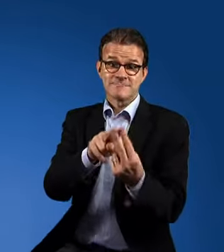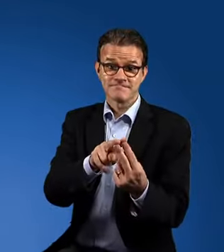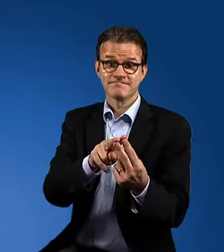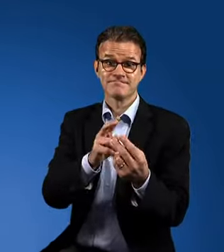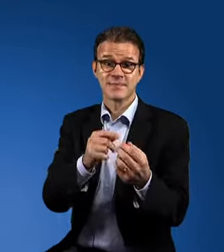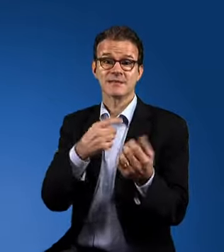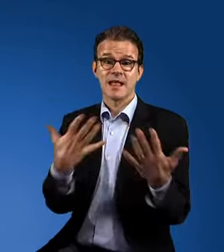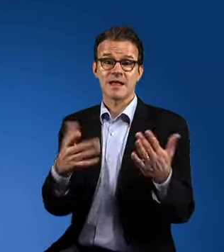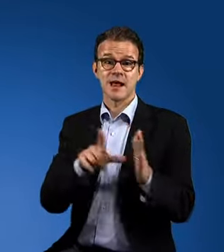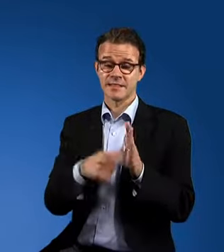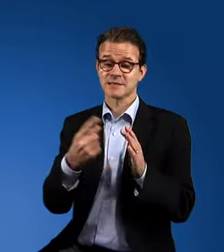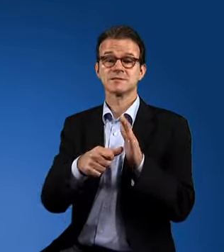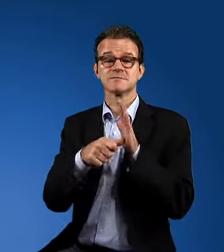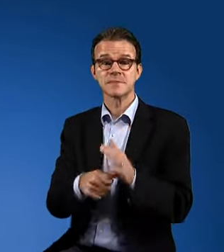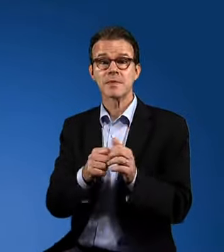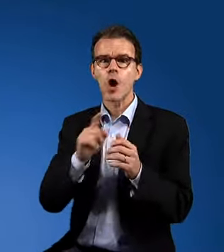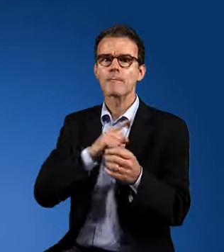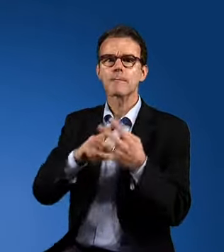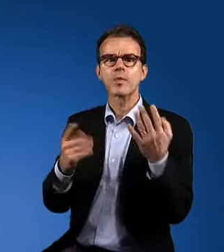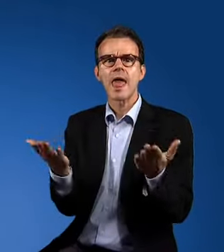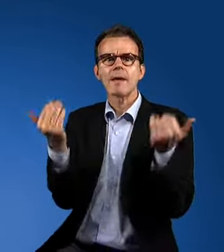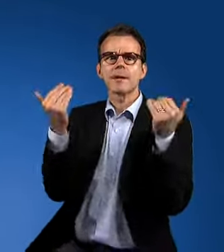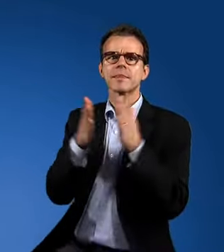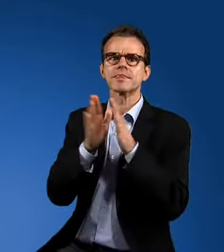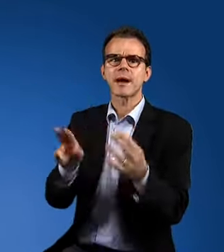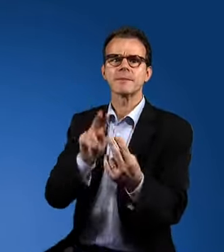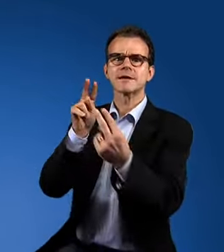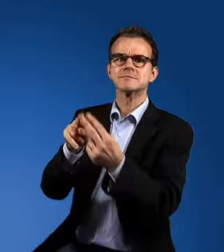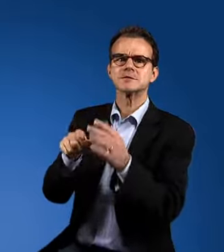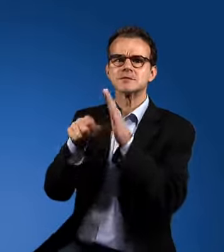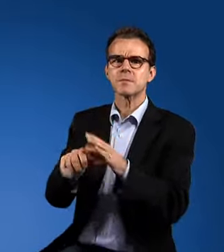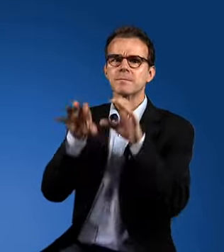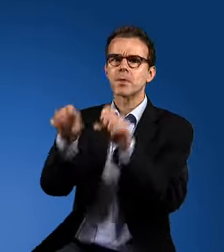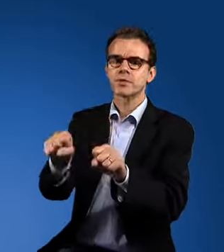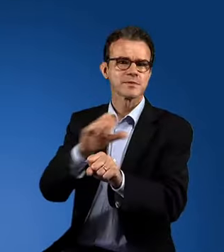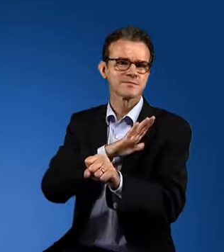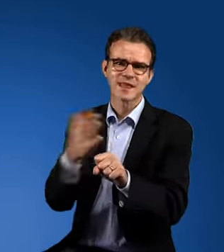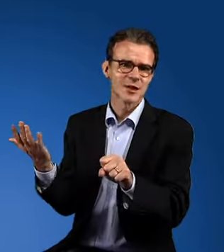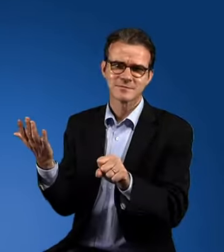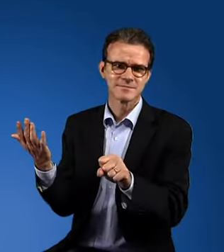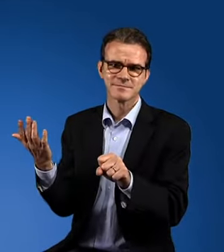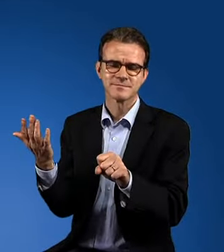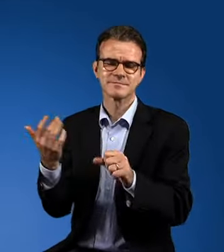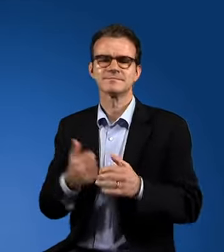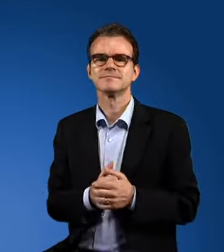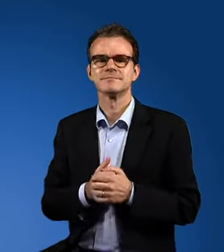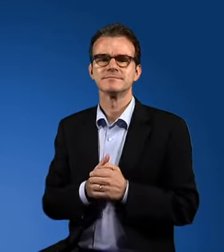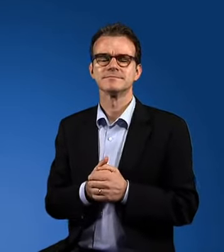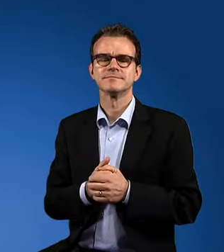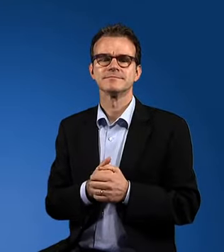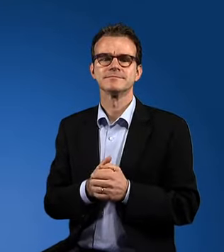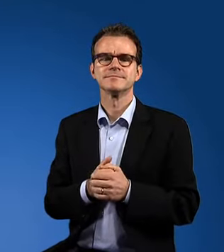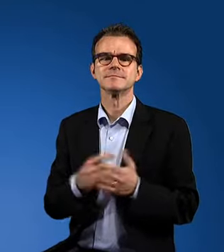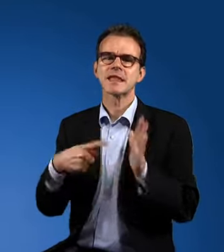poliisiin, mutta tällä hetkellä semmoista kevyempää syrjintään puuttumiskeinoa ei